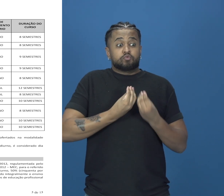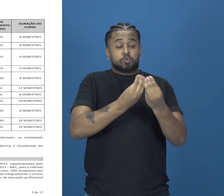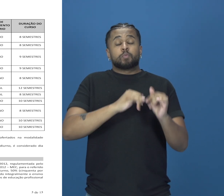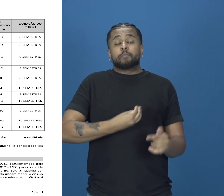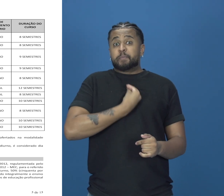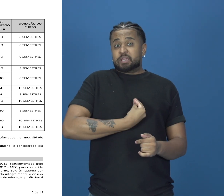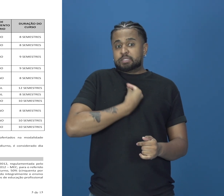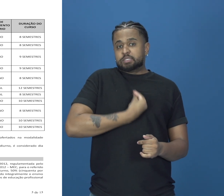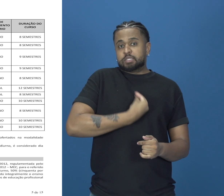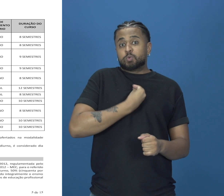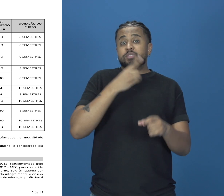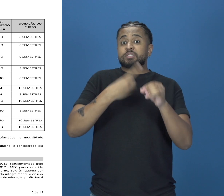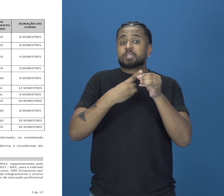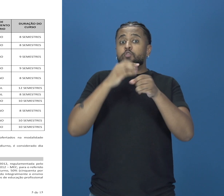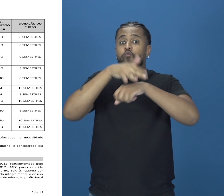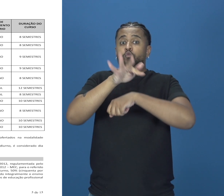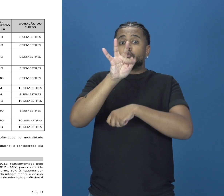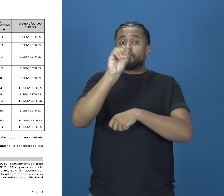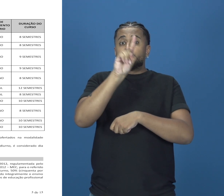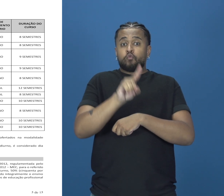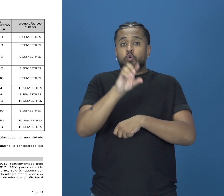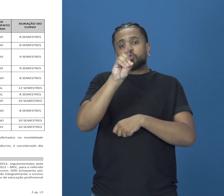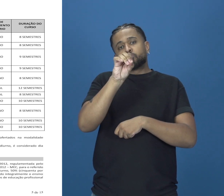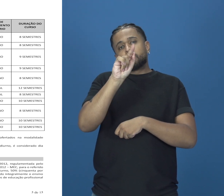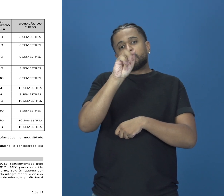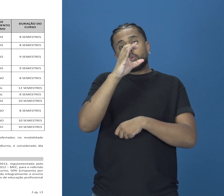na cidade de Foz do Iguaçu, Paraná, Brasil.